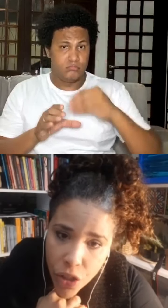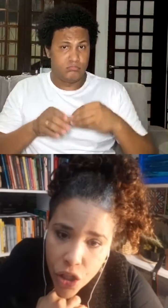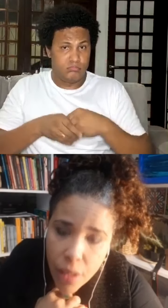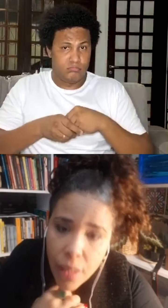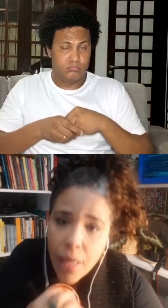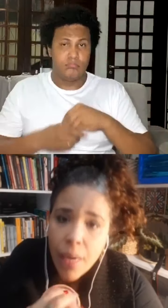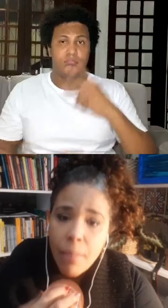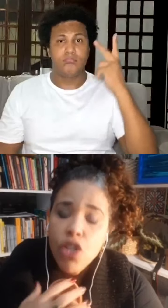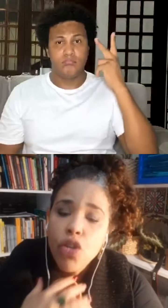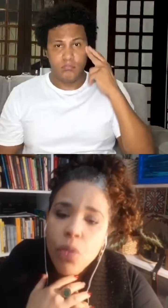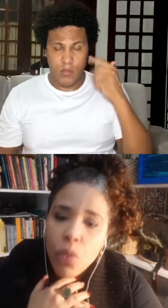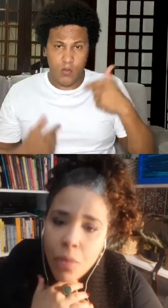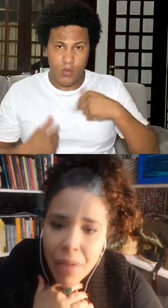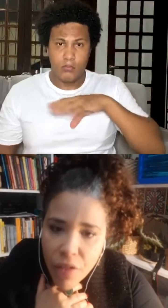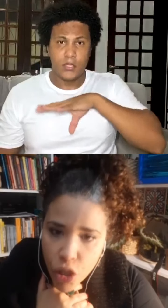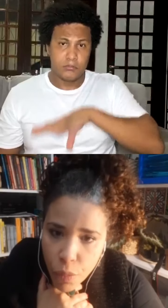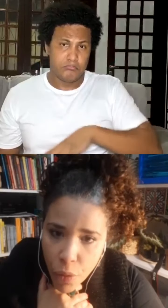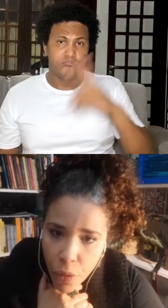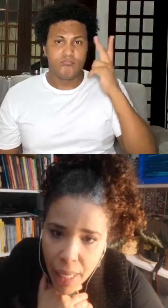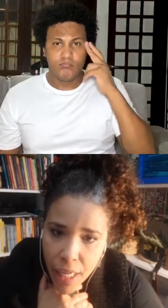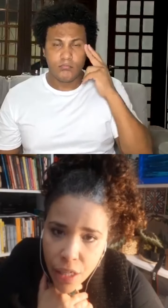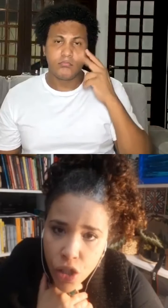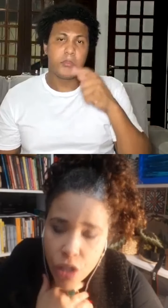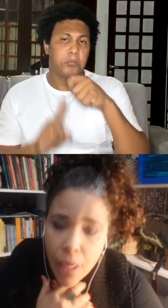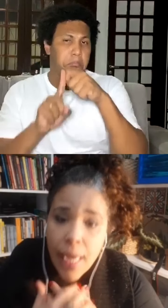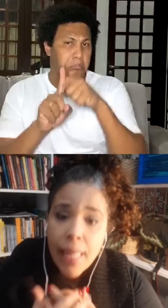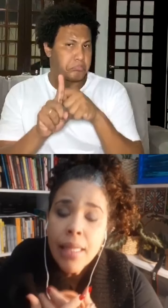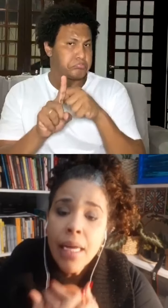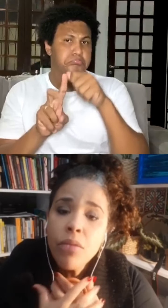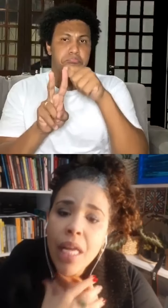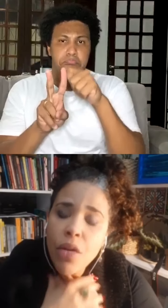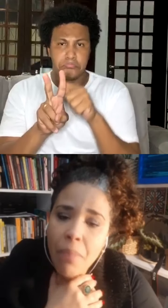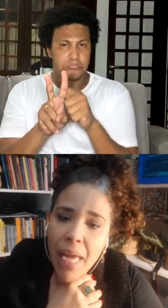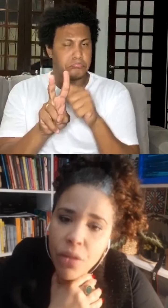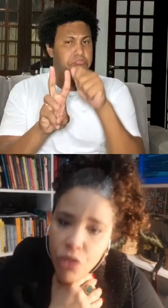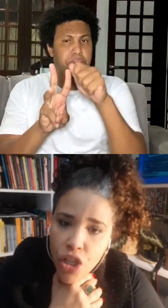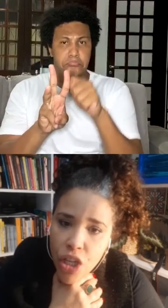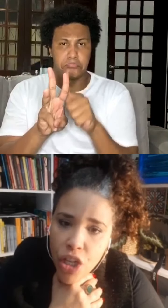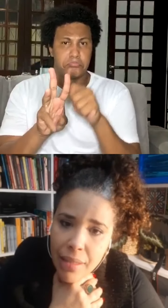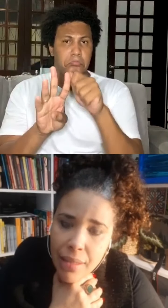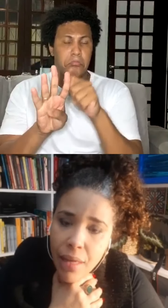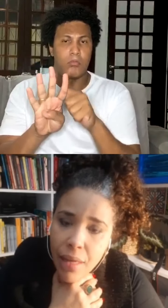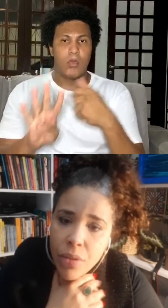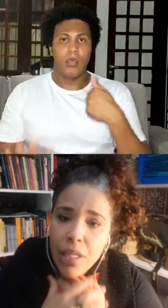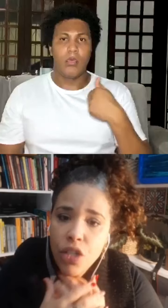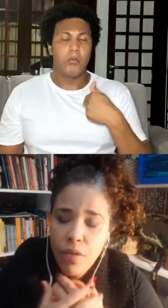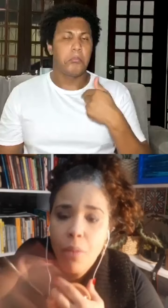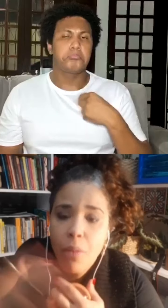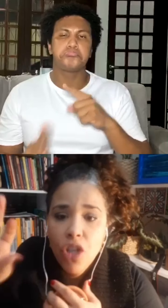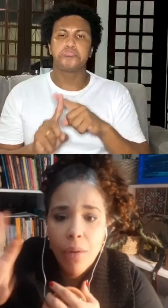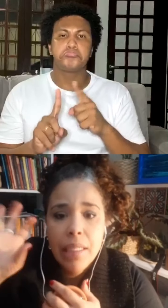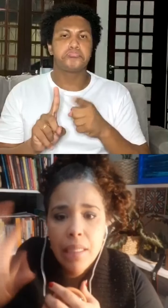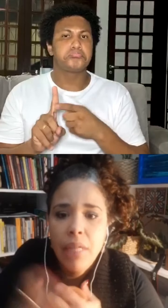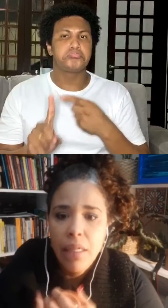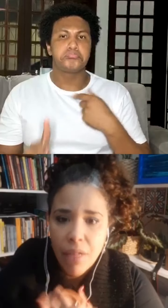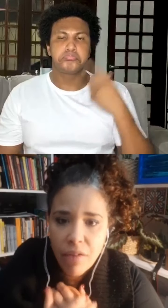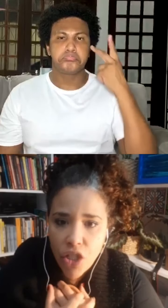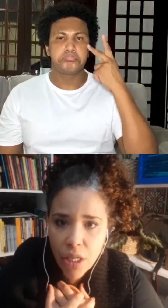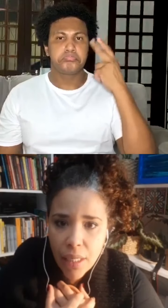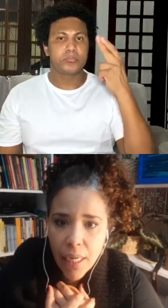normalmente, menstruo 1 vez por mês, não tenho medo de gestação se tiver uma ejaculação dentro